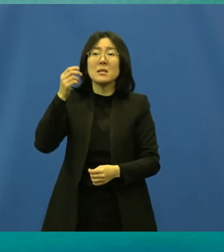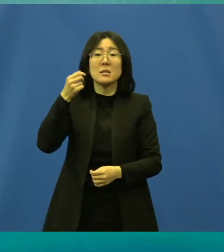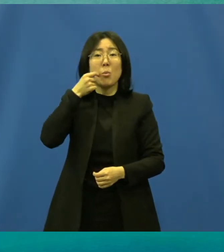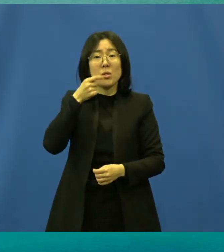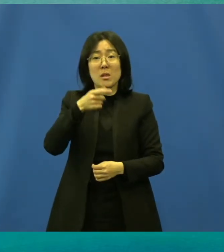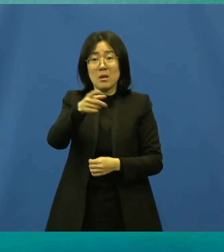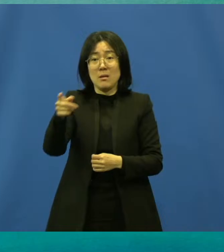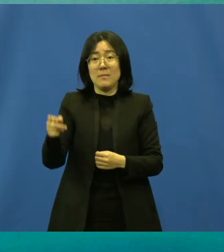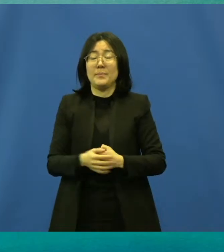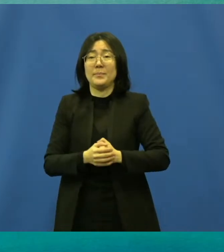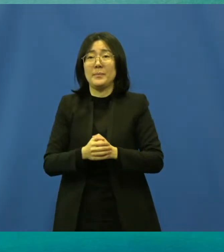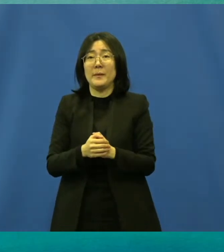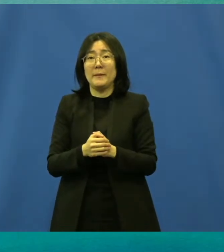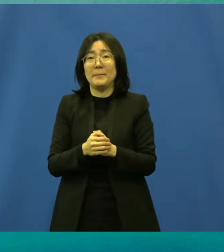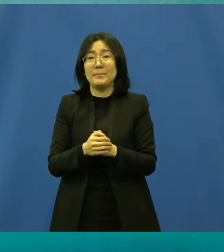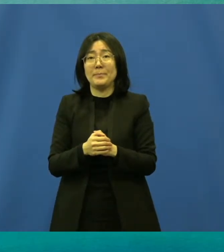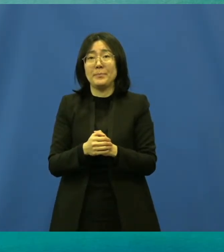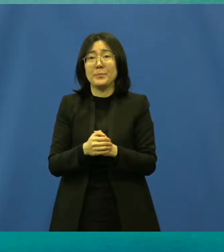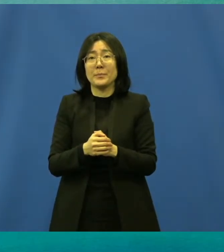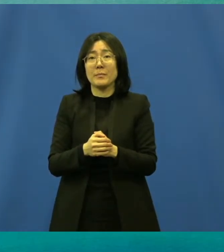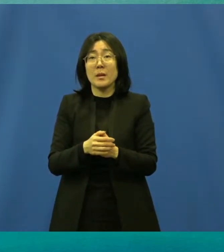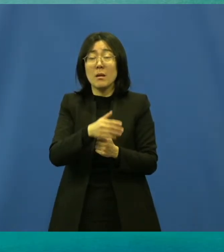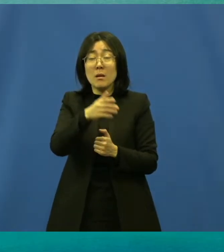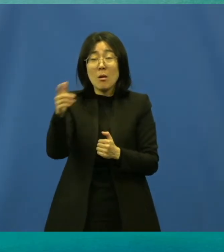세계가 없어요.